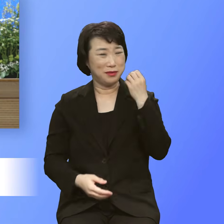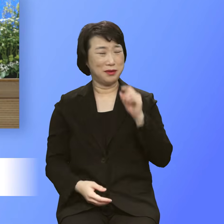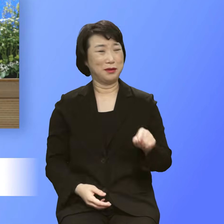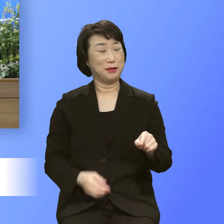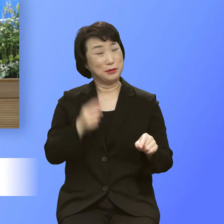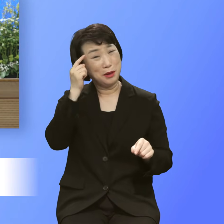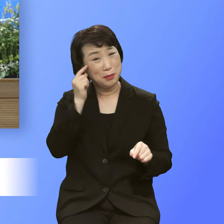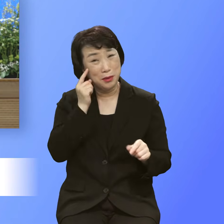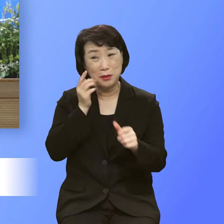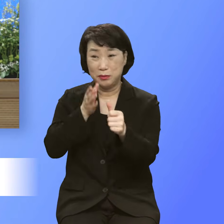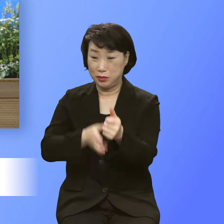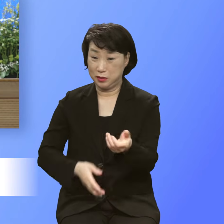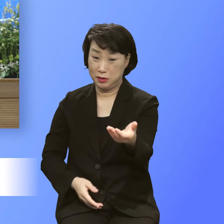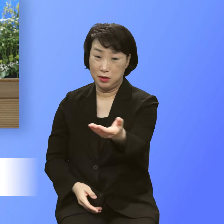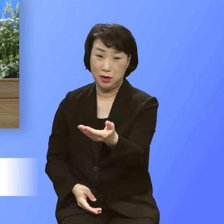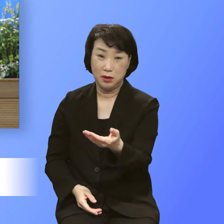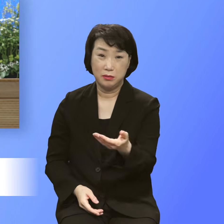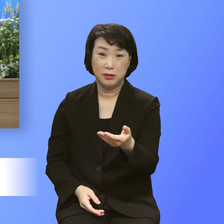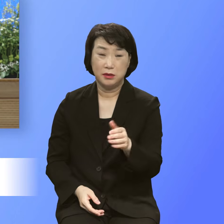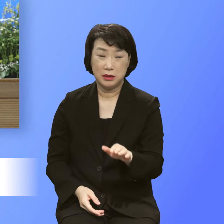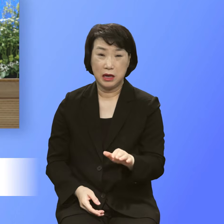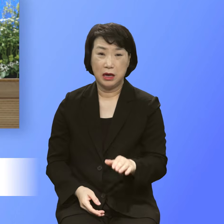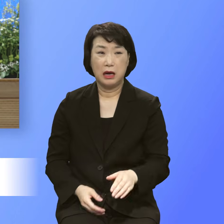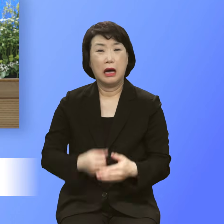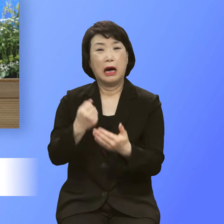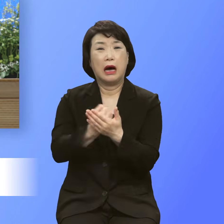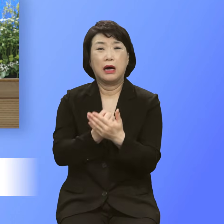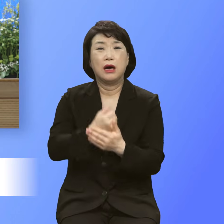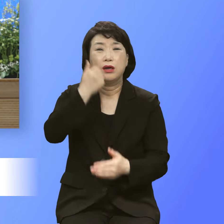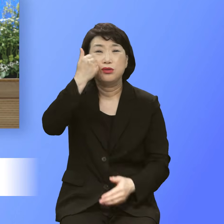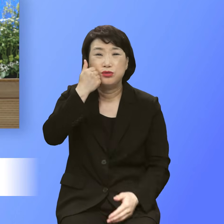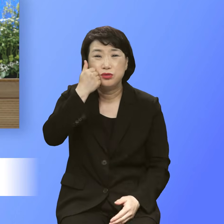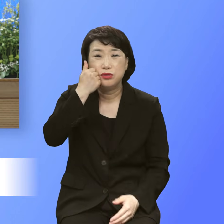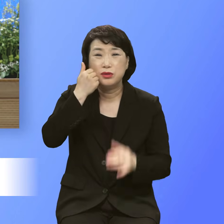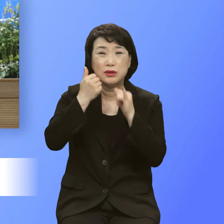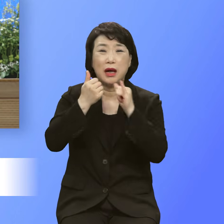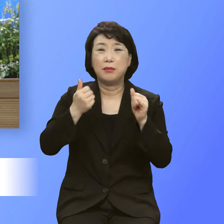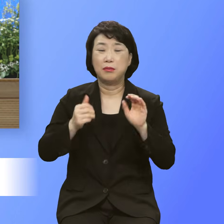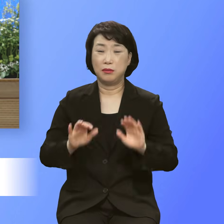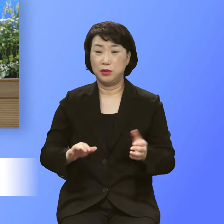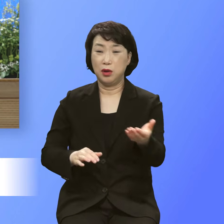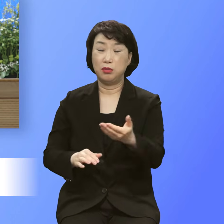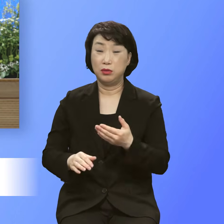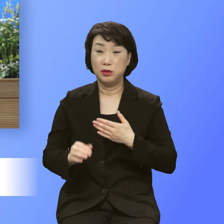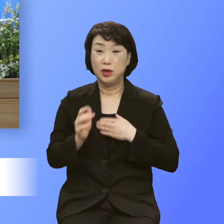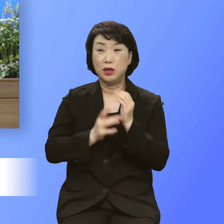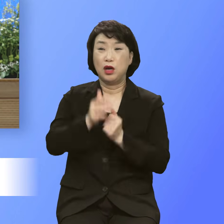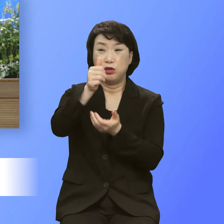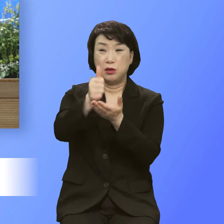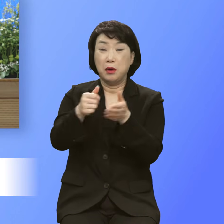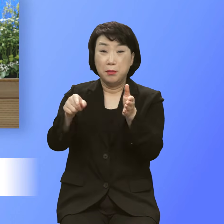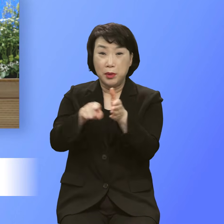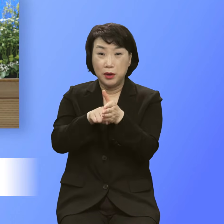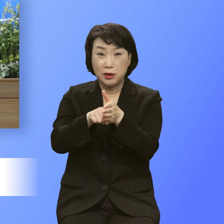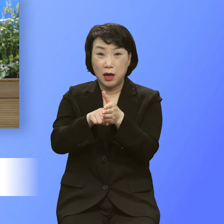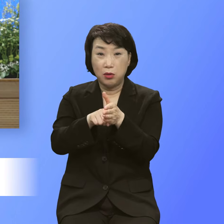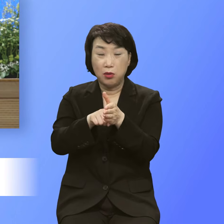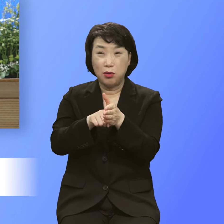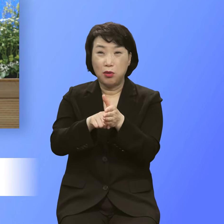잘 한번 생각해 보세요. 제일 딱한 사람이 누구냐? 내가 예수를